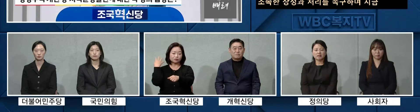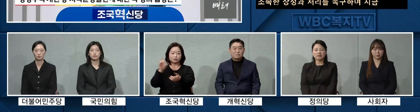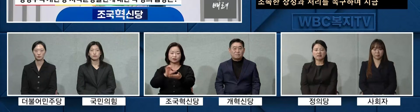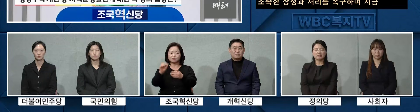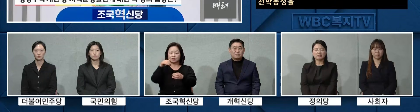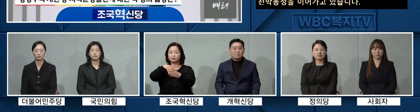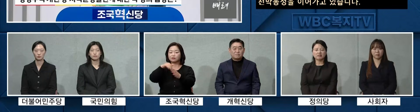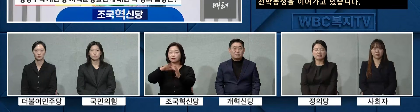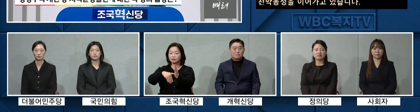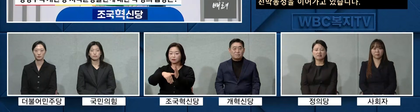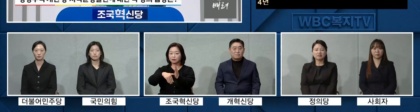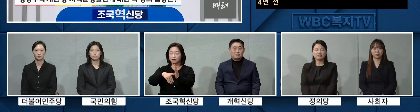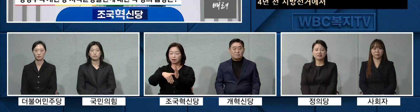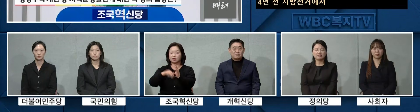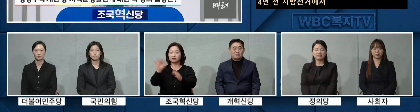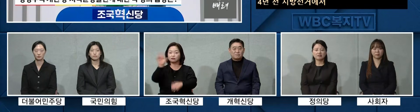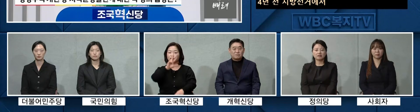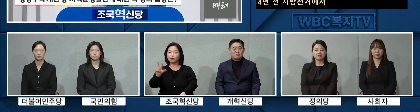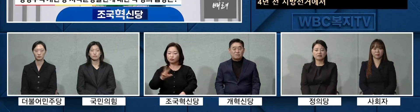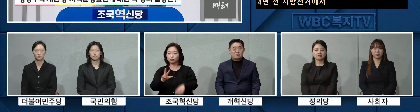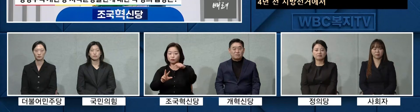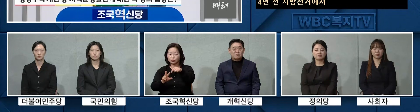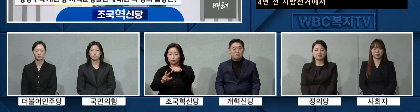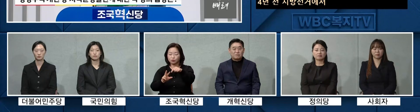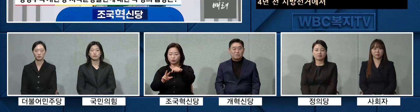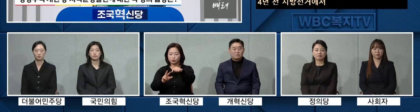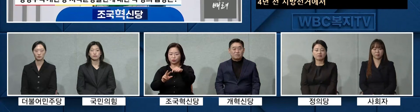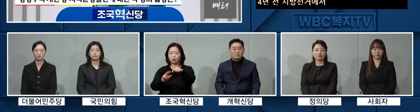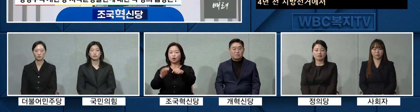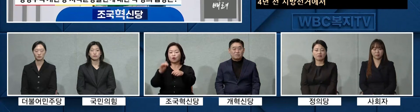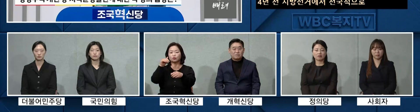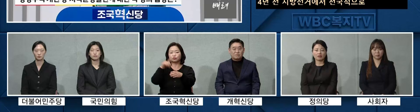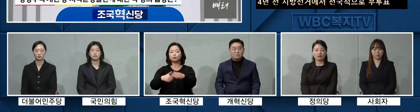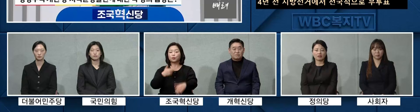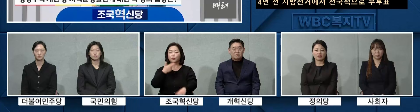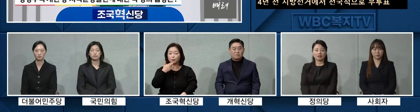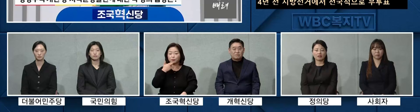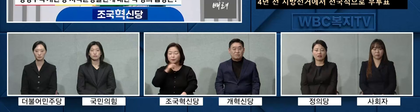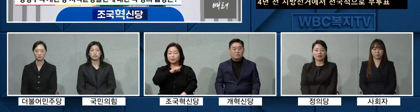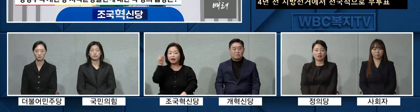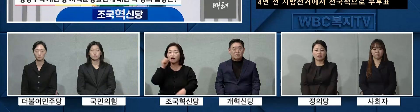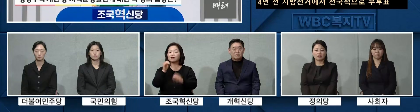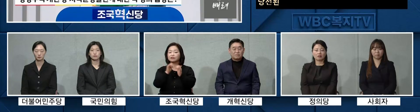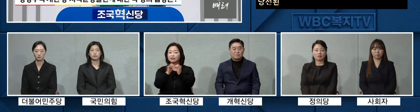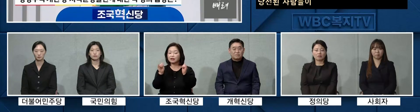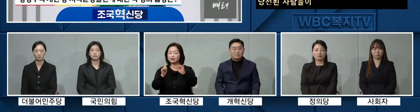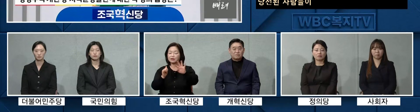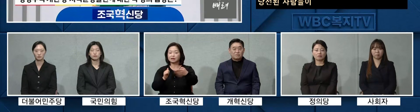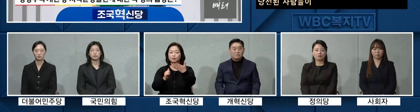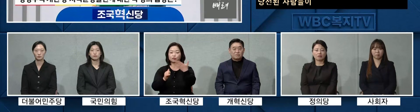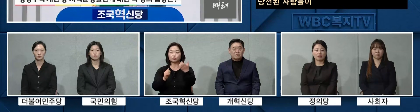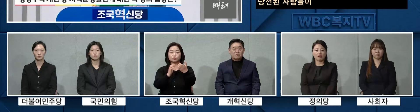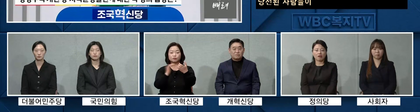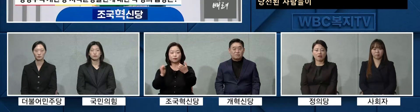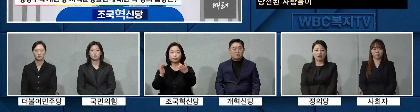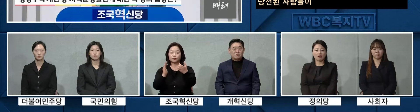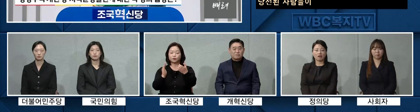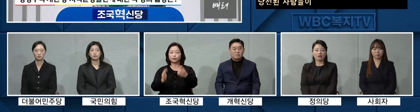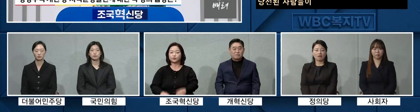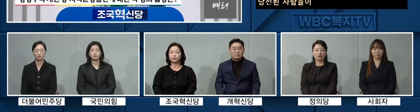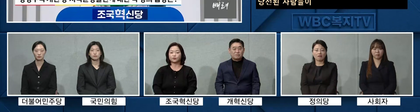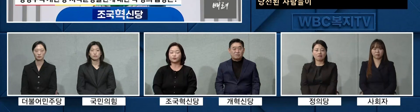지방선거에서 전국적으로 무투표 당선된 사람들이 490명 정도에